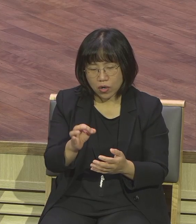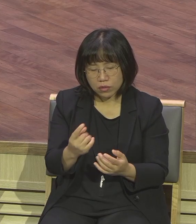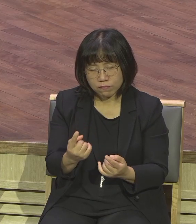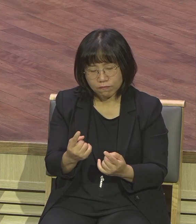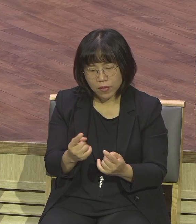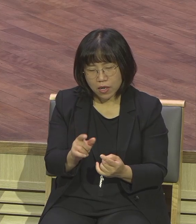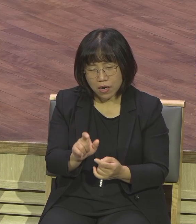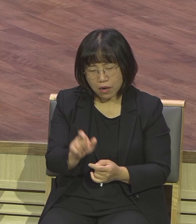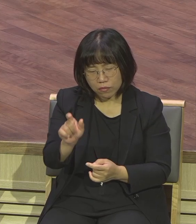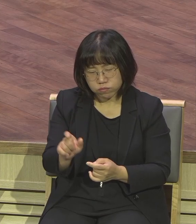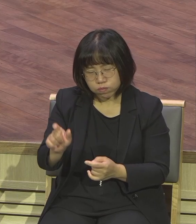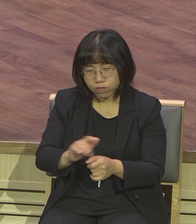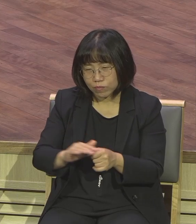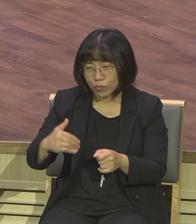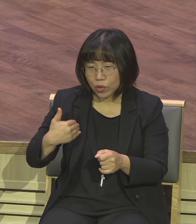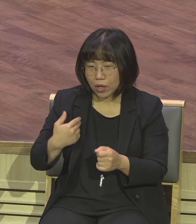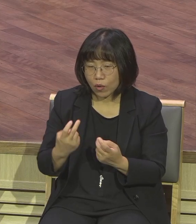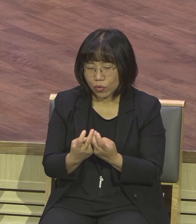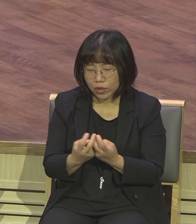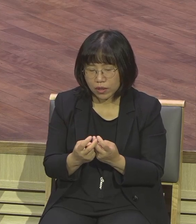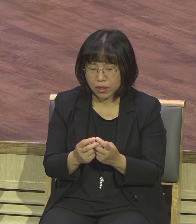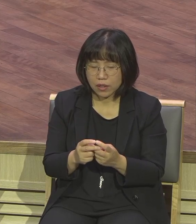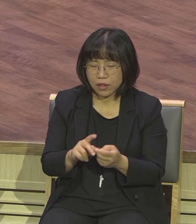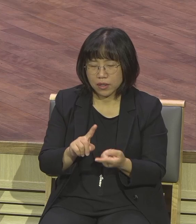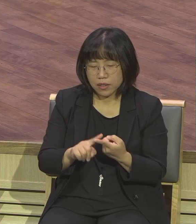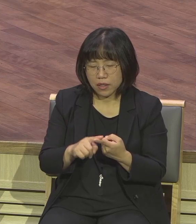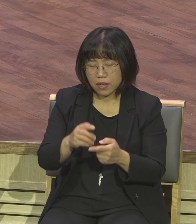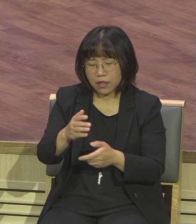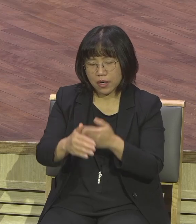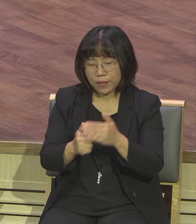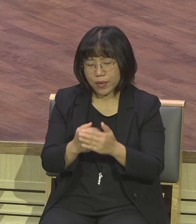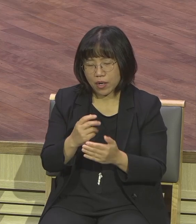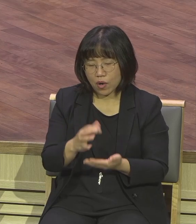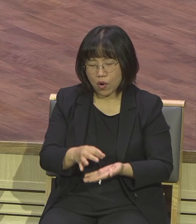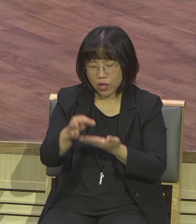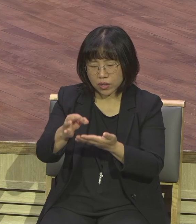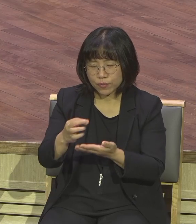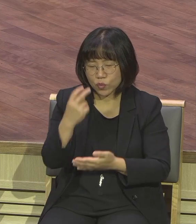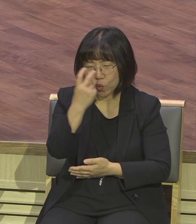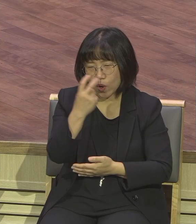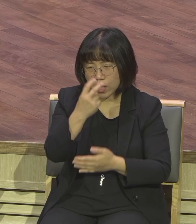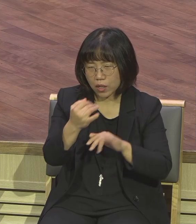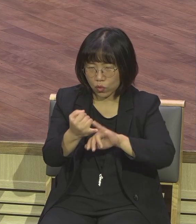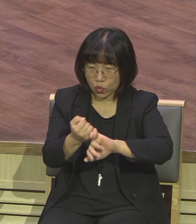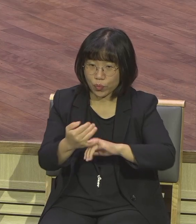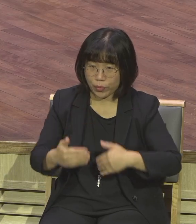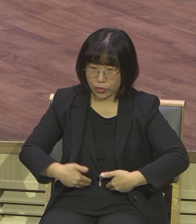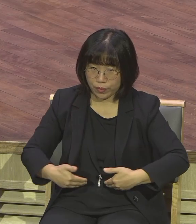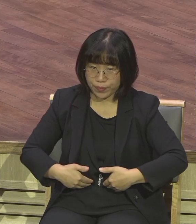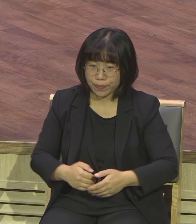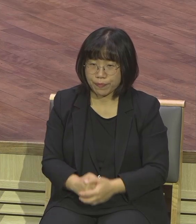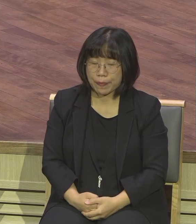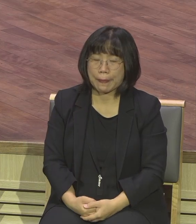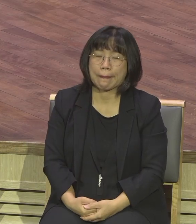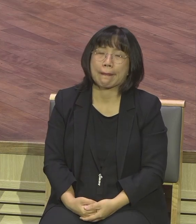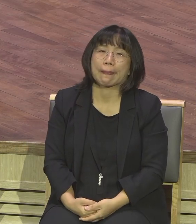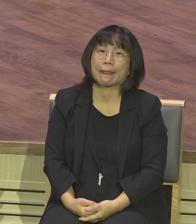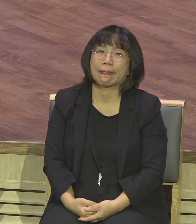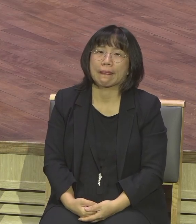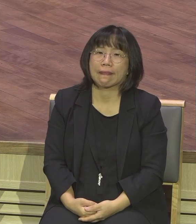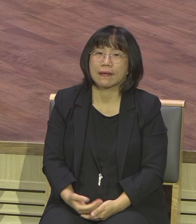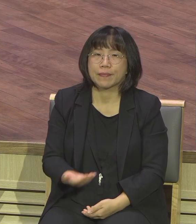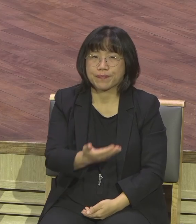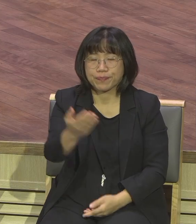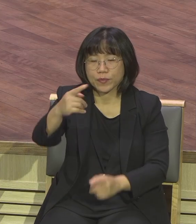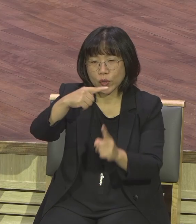잘못하면 큰일 나잖아요. 헌금관 잘못하면 하나님 안 주잖아요. 그러니까 이 삶이 말이죠. 교회